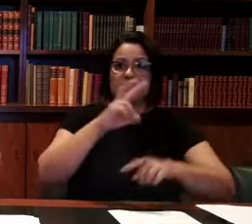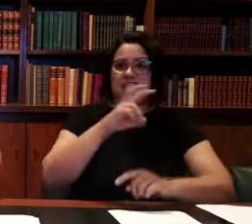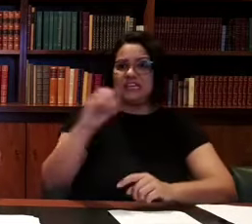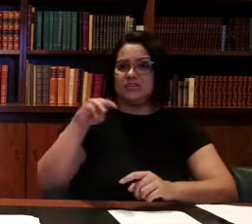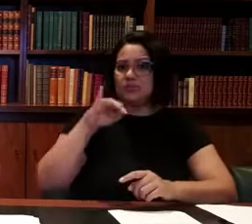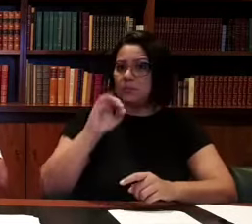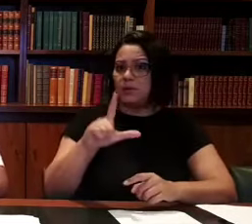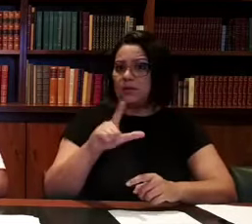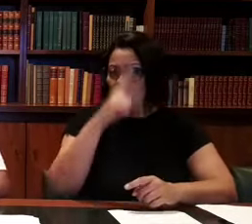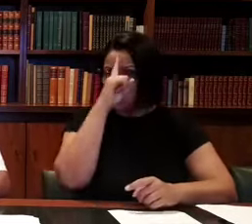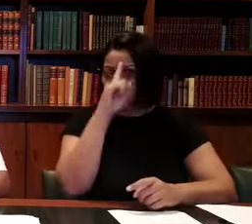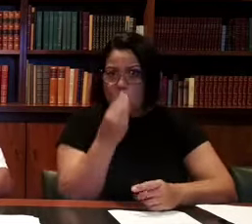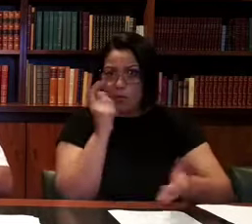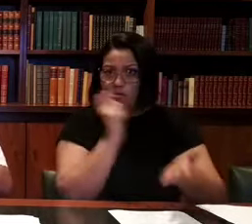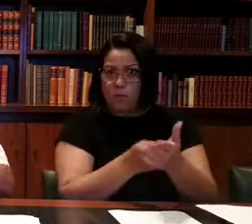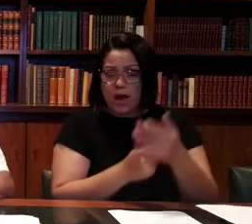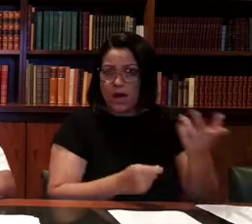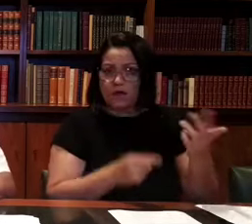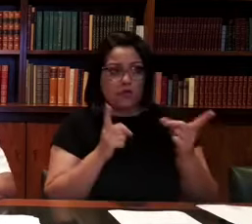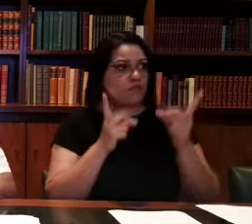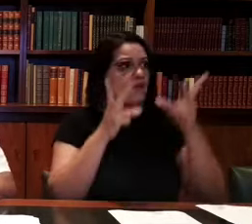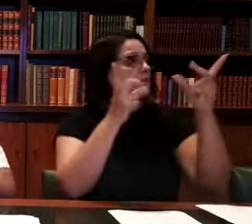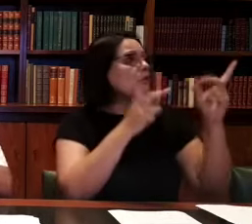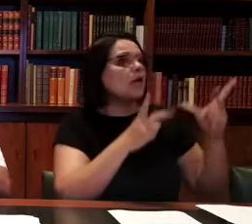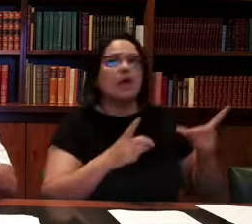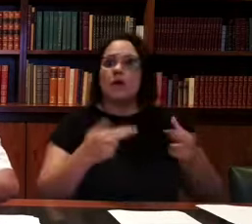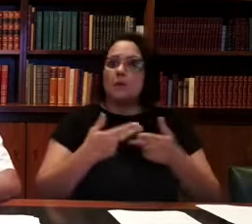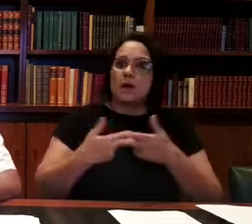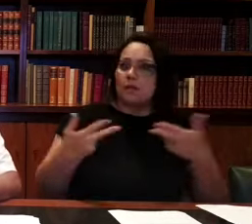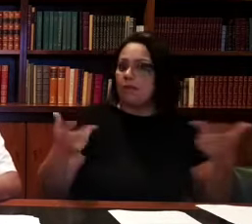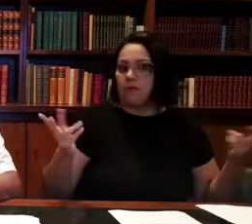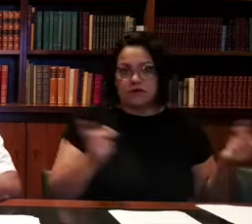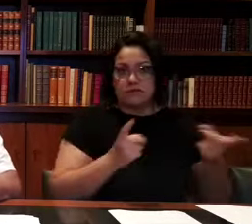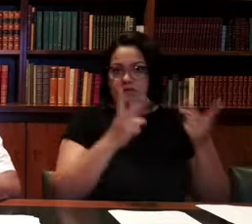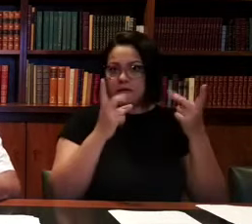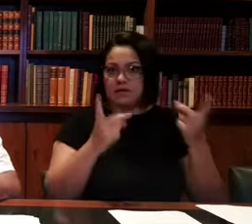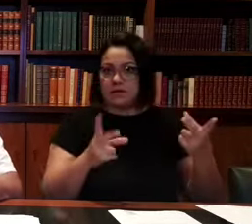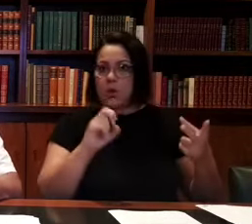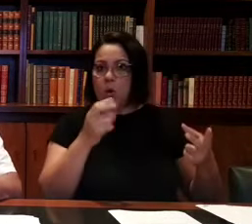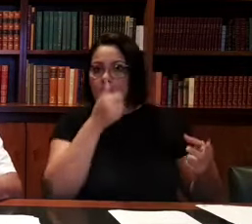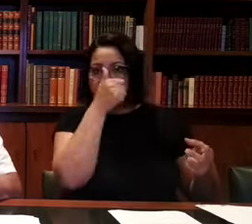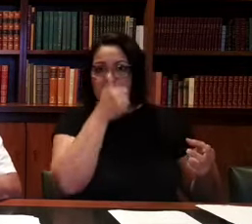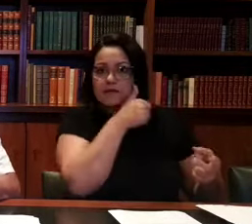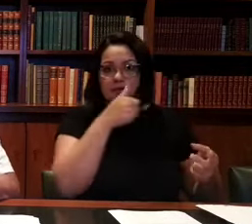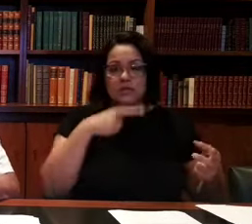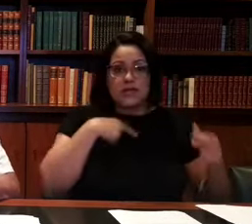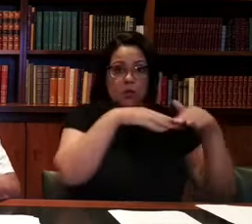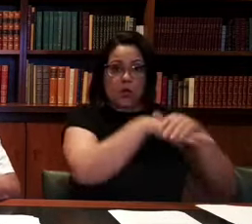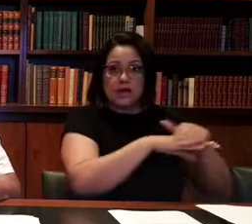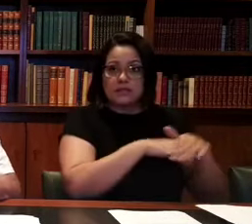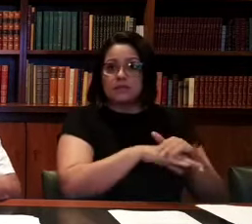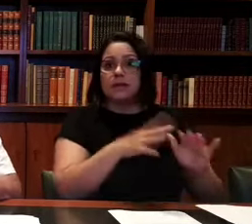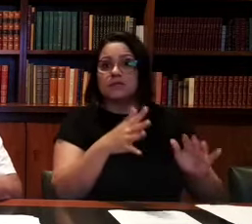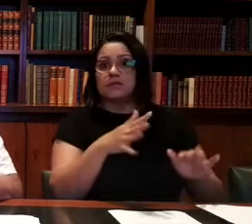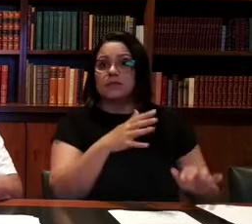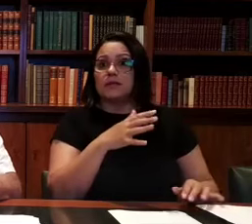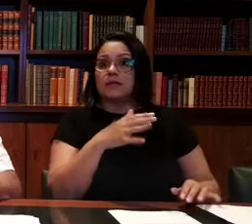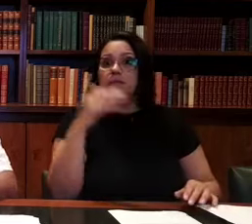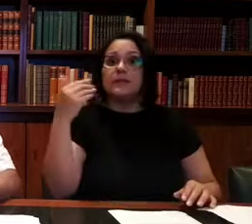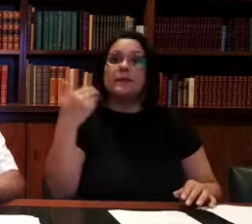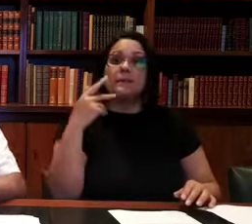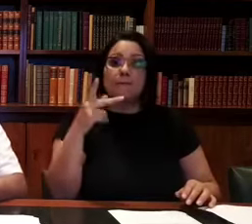dia a senhora foi com você quiser que eu vou pagar eu vou ter que vender alguma coisa ali e os a criticar o que eu tenho uma poupança devo ter mais ou menos a minha